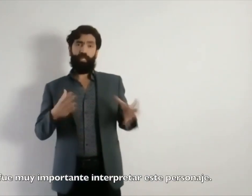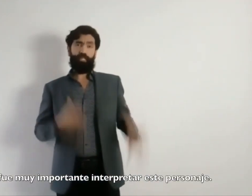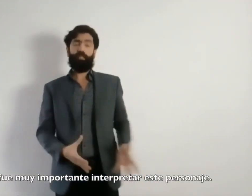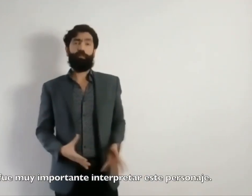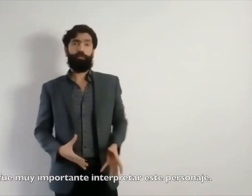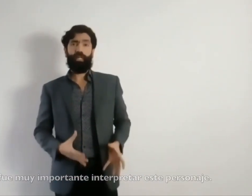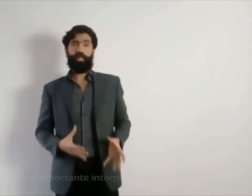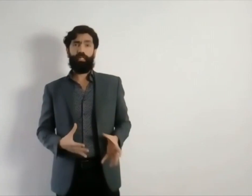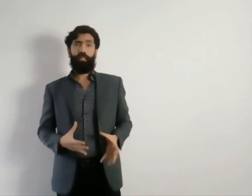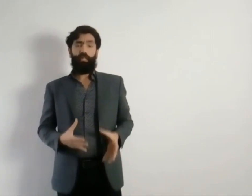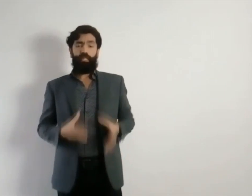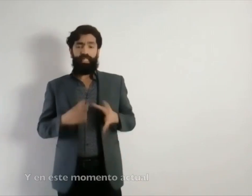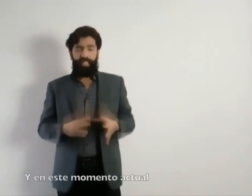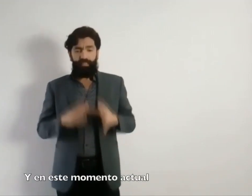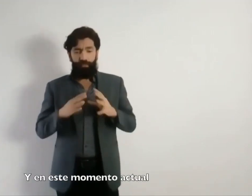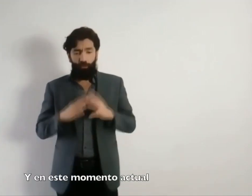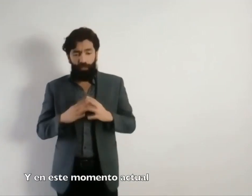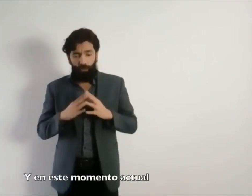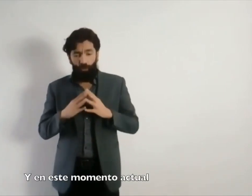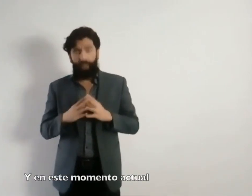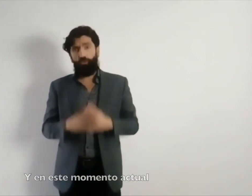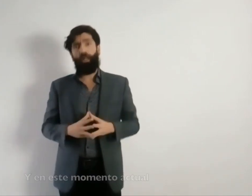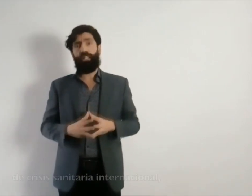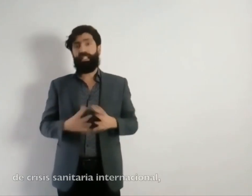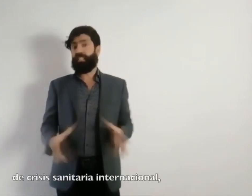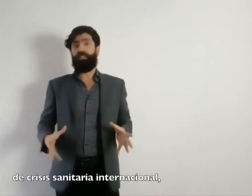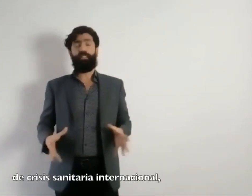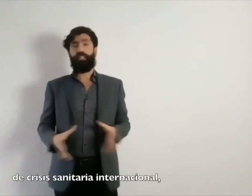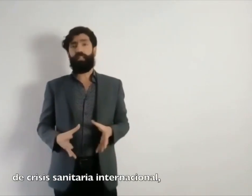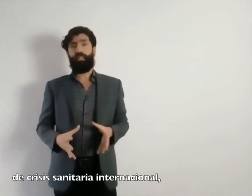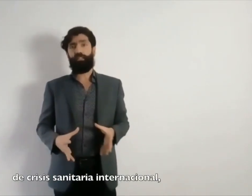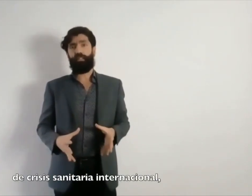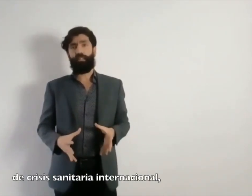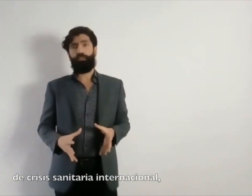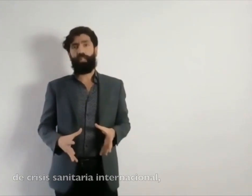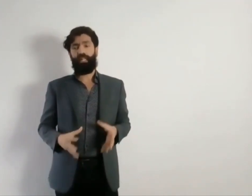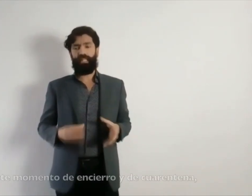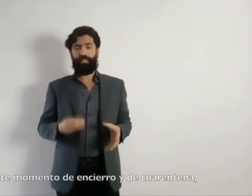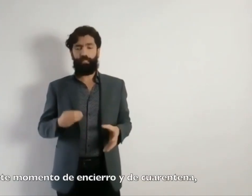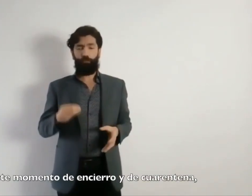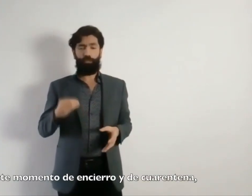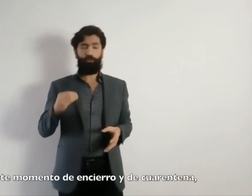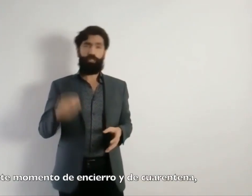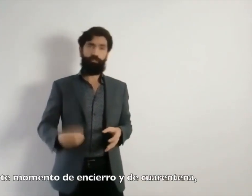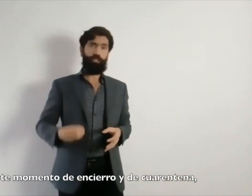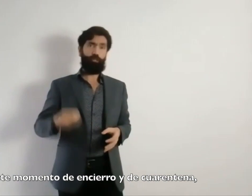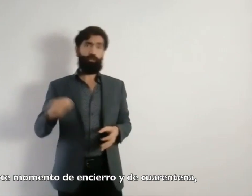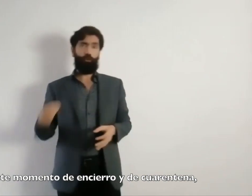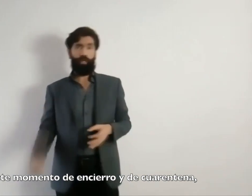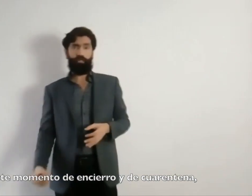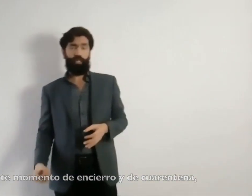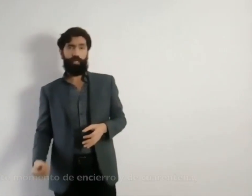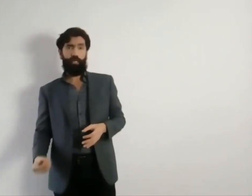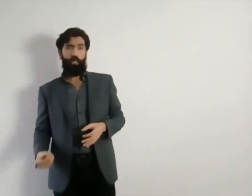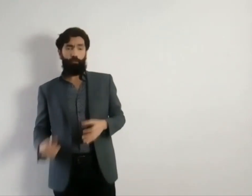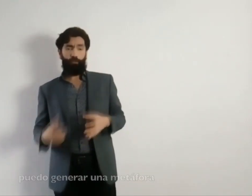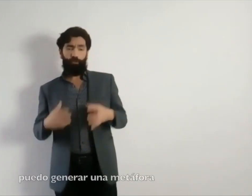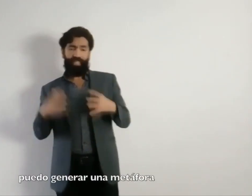este personaje y en este momento actual de crisis sanitaria internacional, en este momento de encierro y de cuarentena, puedo